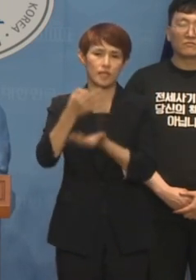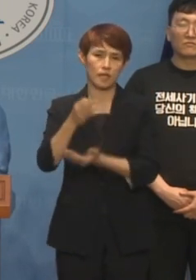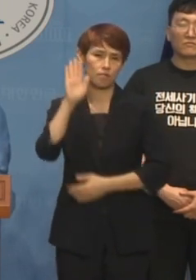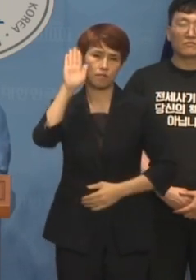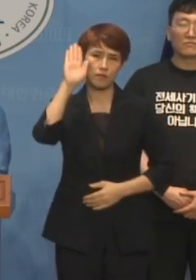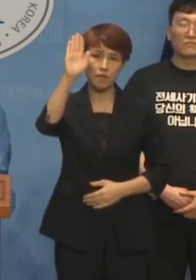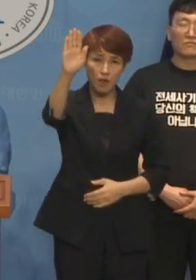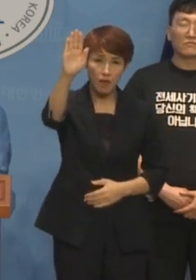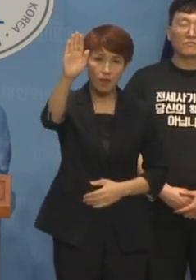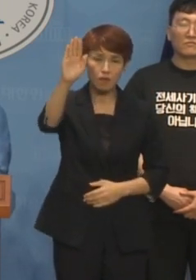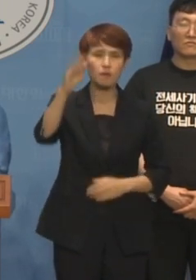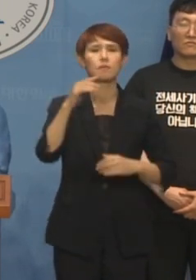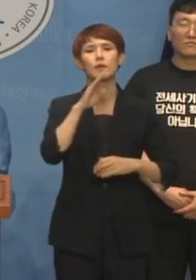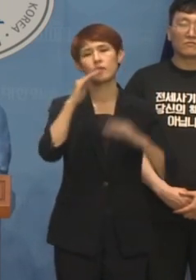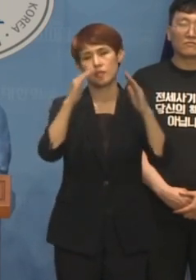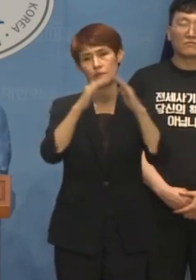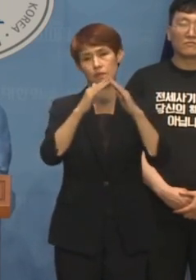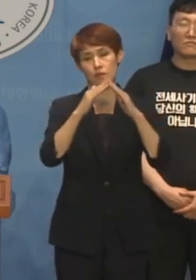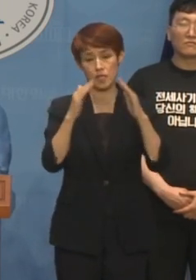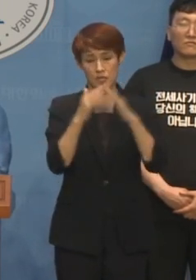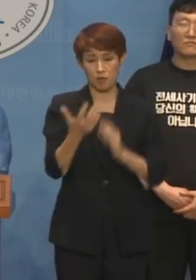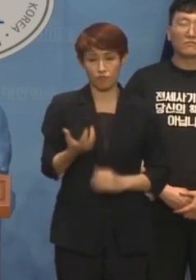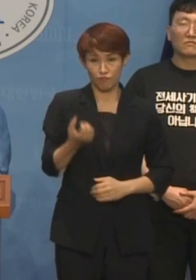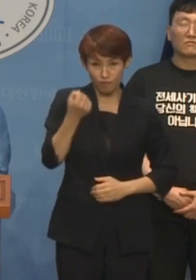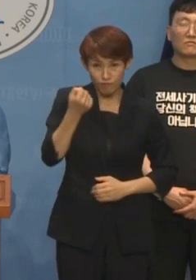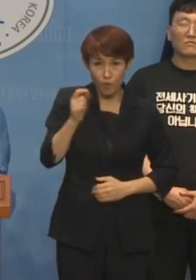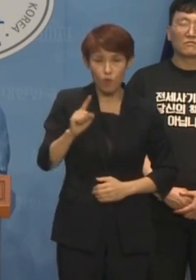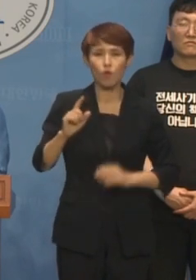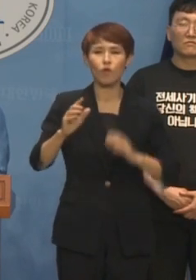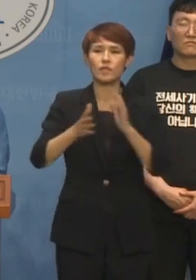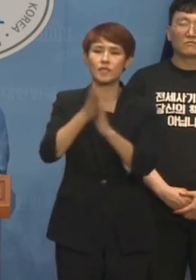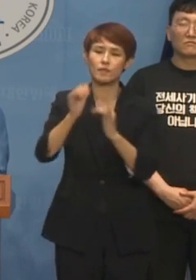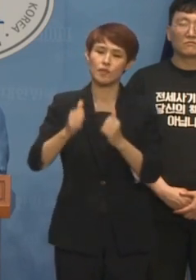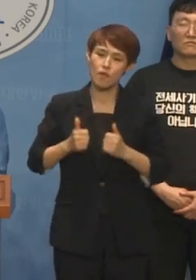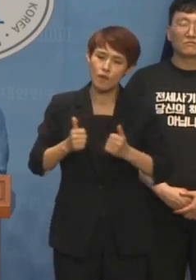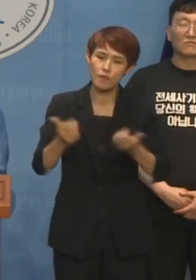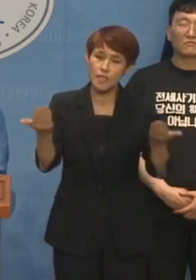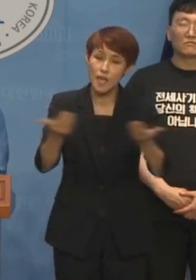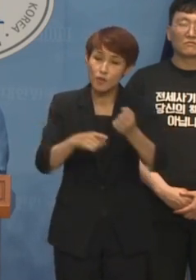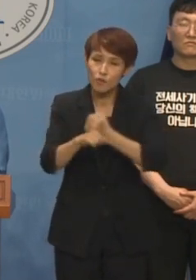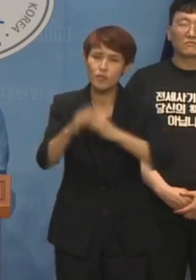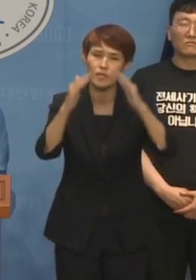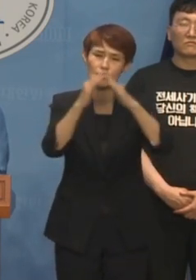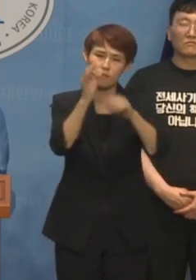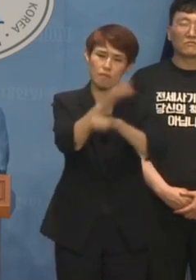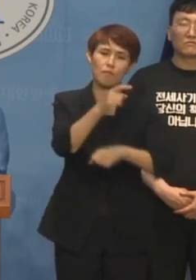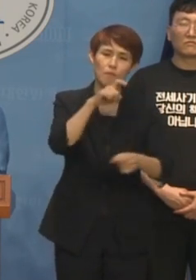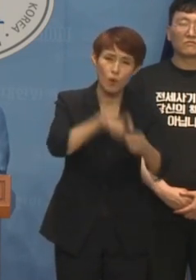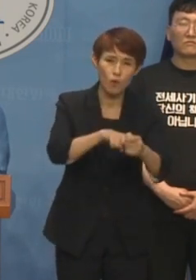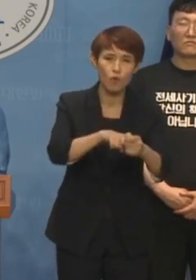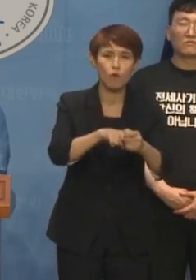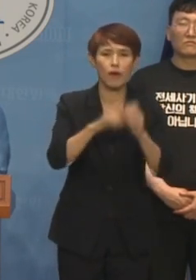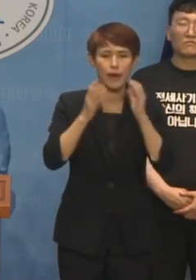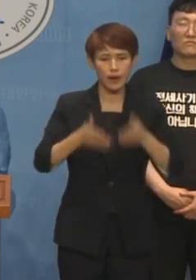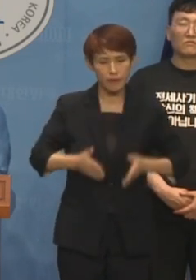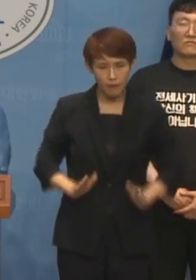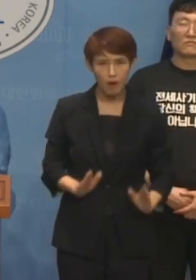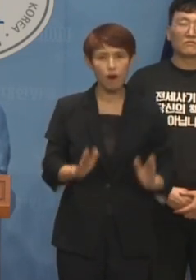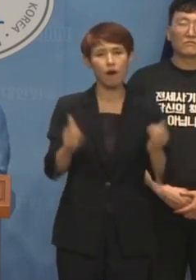미래이기도 합니다. 집은 시민들이 열심히 일하는 이유이고 또 이게 결혼이고 출산이고 행복의 조건입니다.